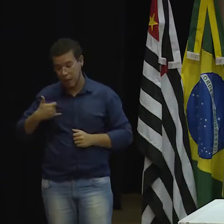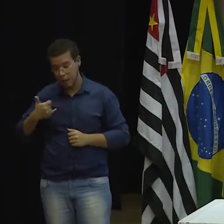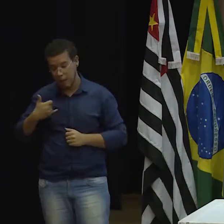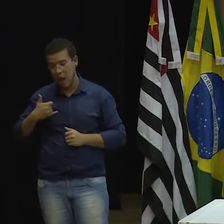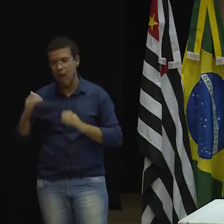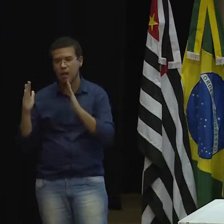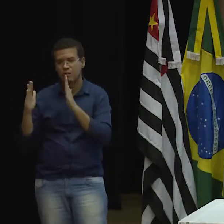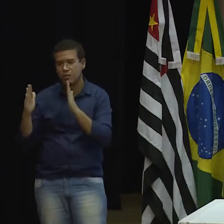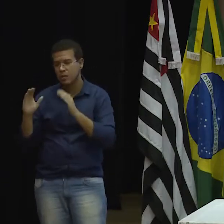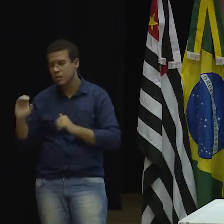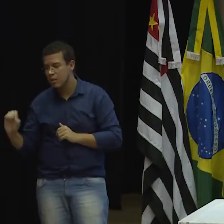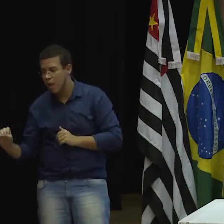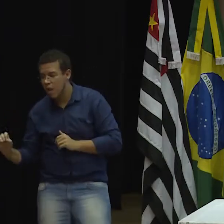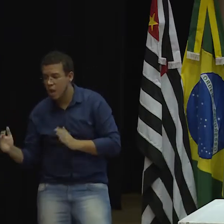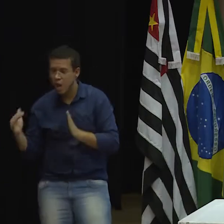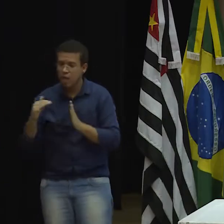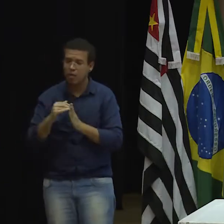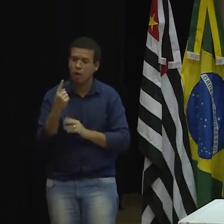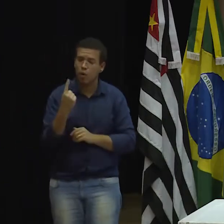um conhecimento, um estudo,